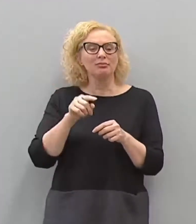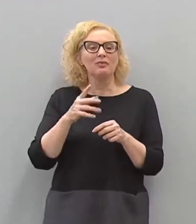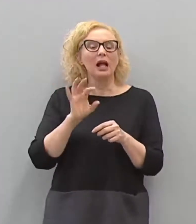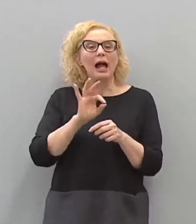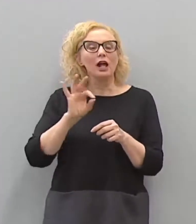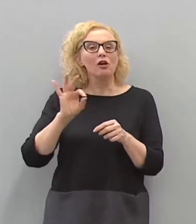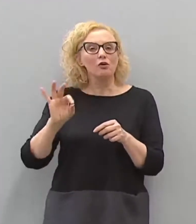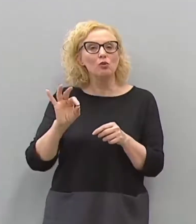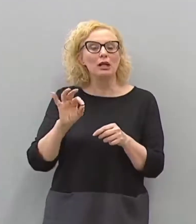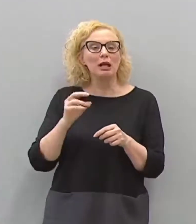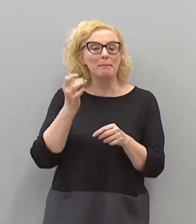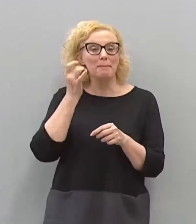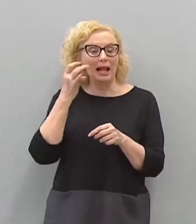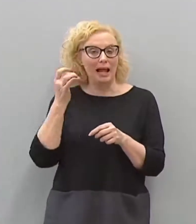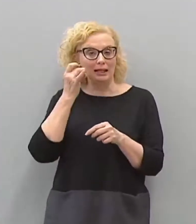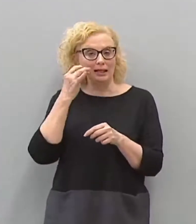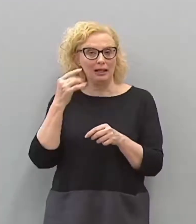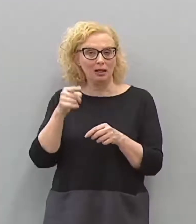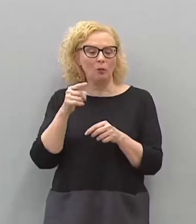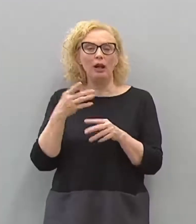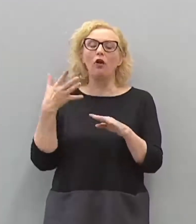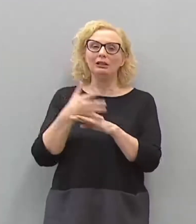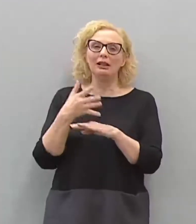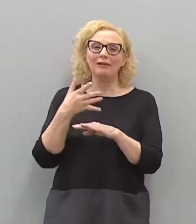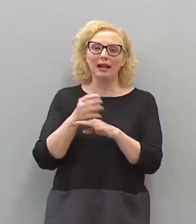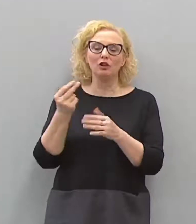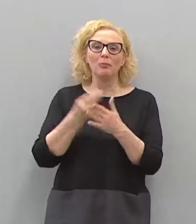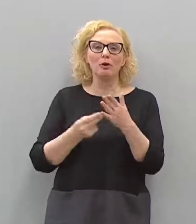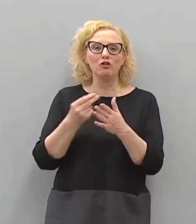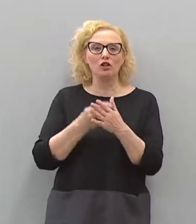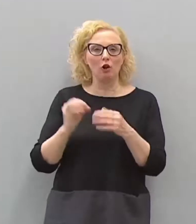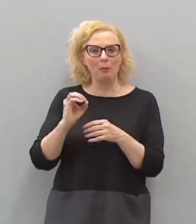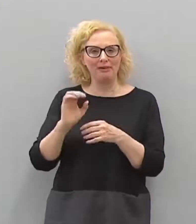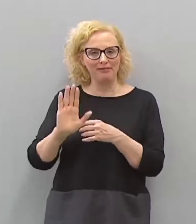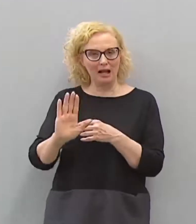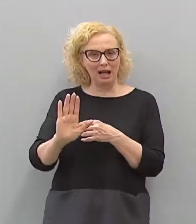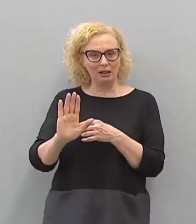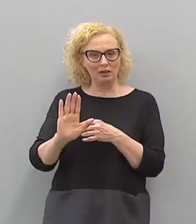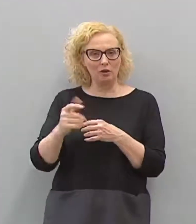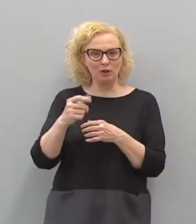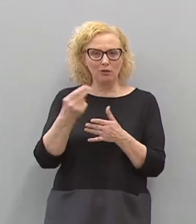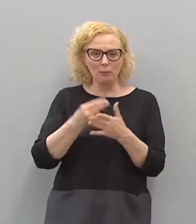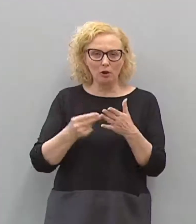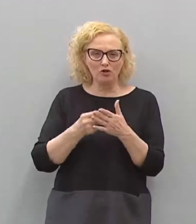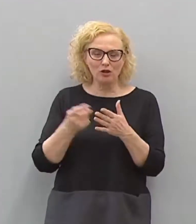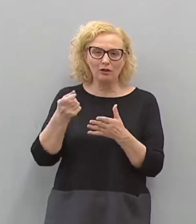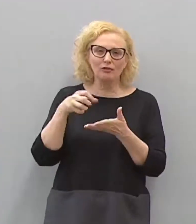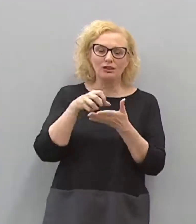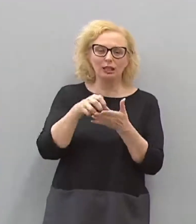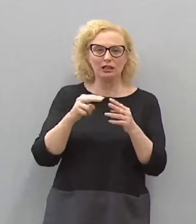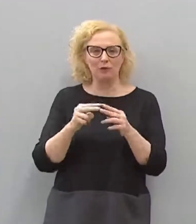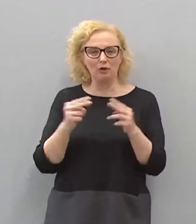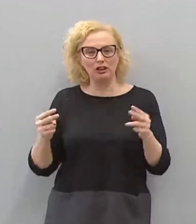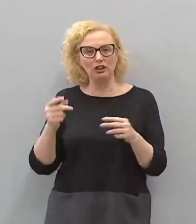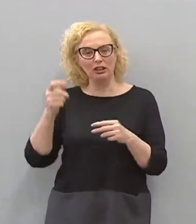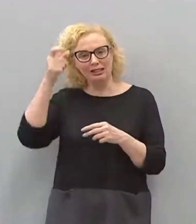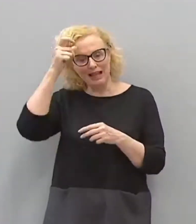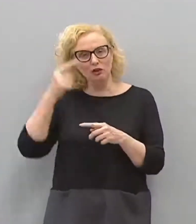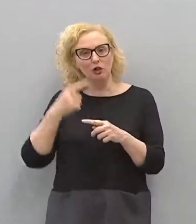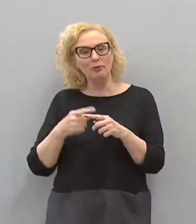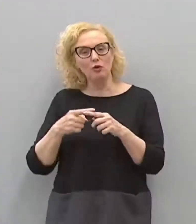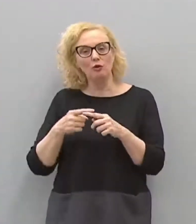cosiddette aree bianche su quelli interviene il progetto di open fiber che un progetto finanziato dalla provincia dallo stato e nella